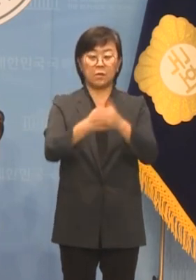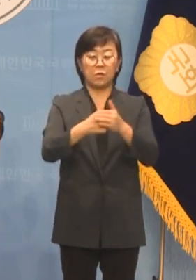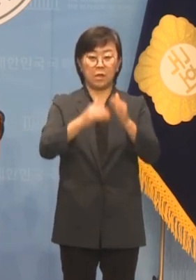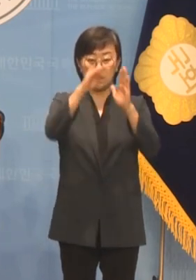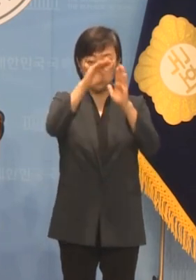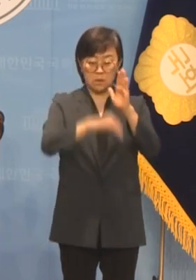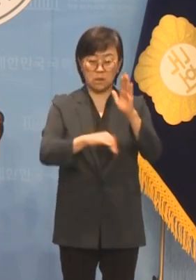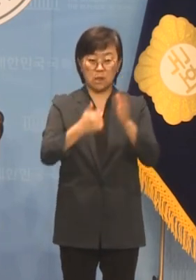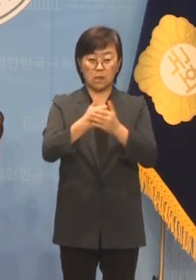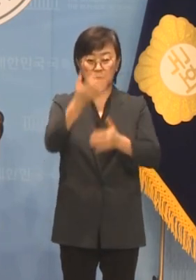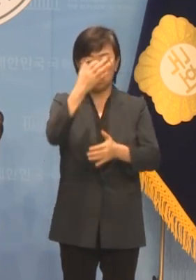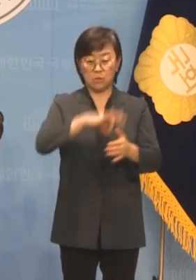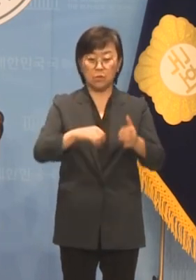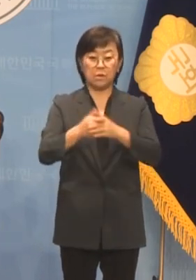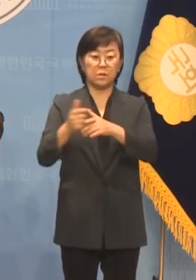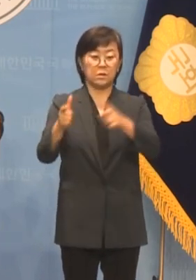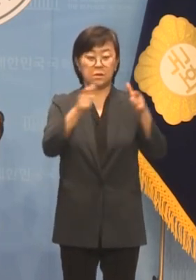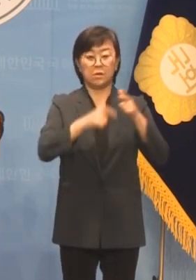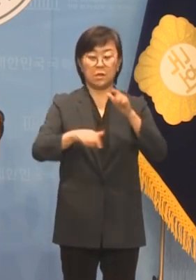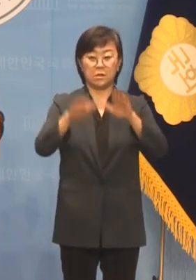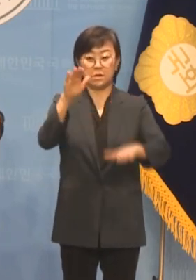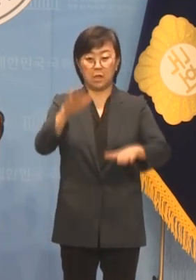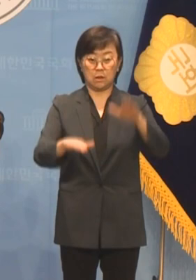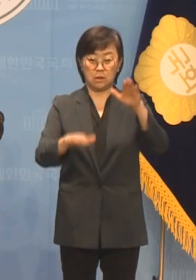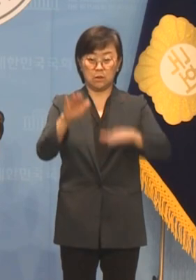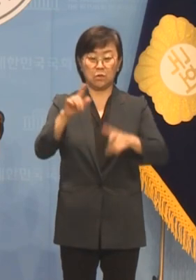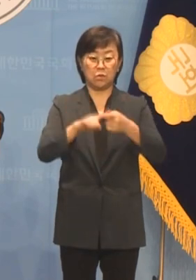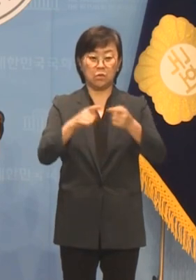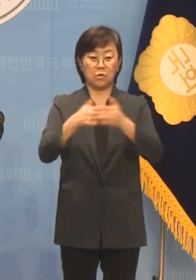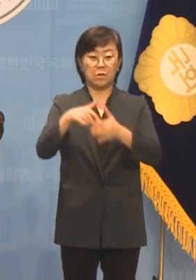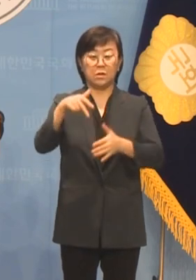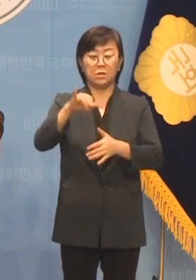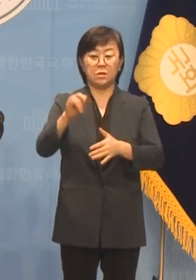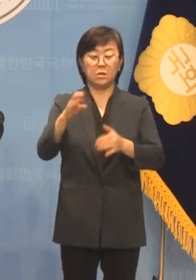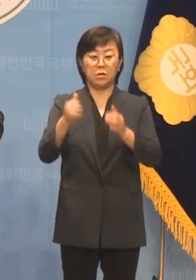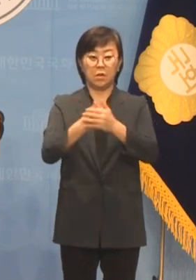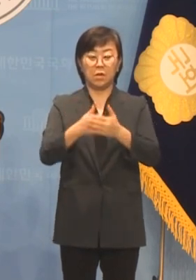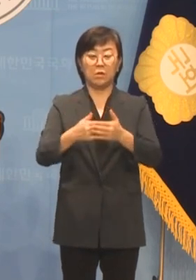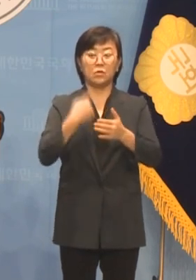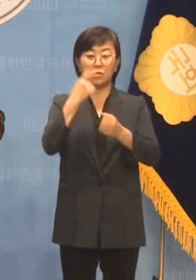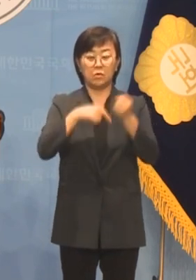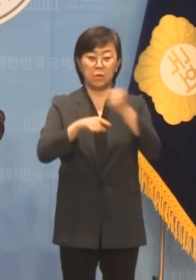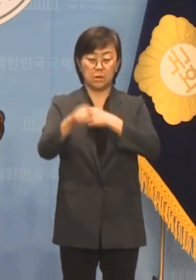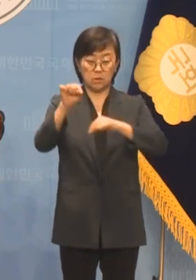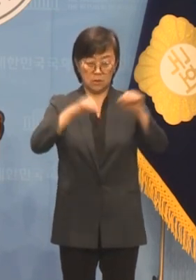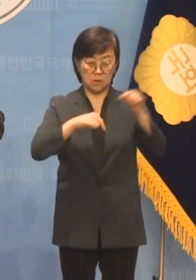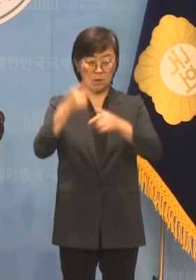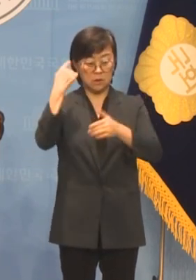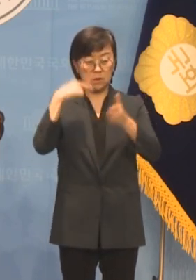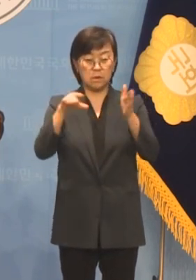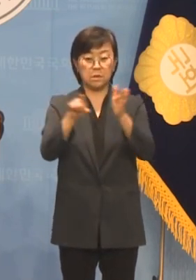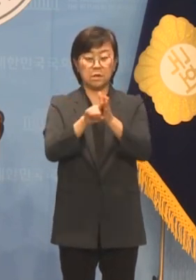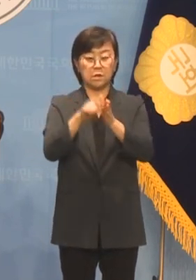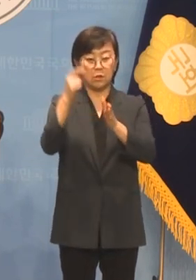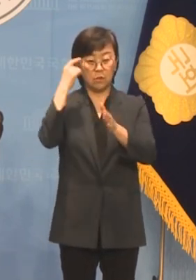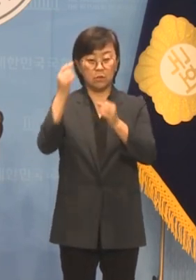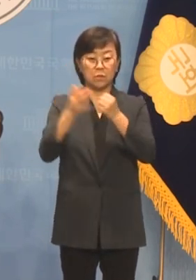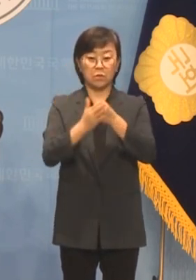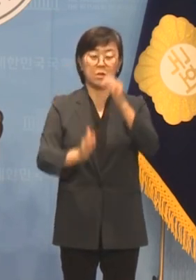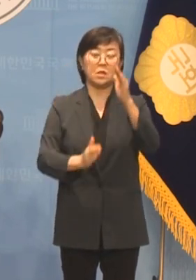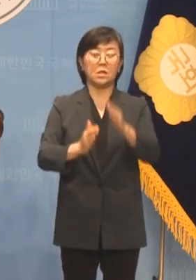계층의 이익도 지역의 차이도 진영의 논리와 정치적 신념도 이를 넘어설 수